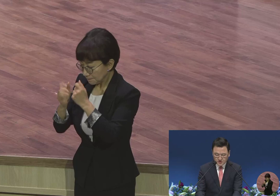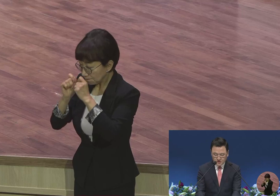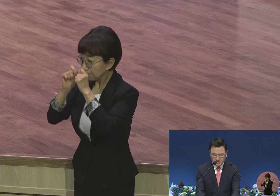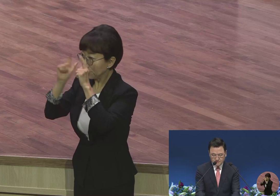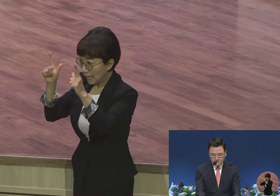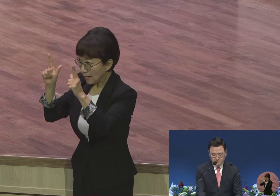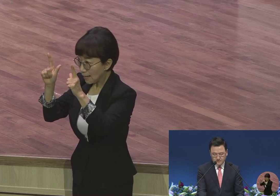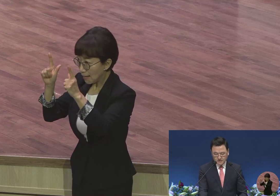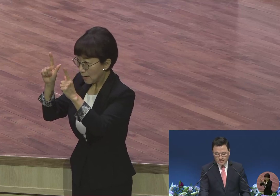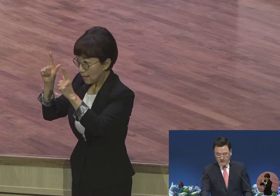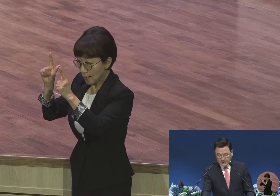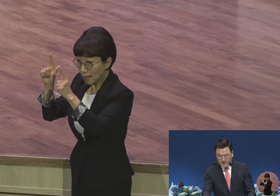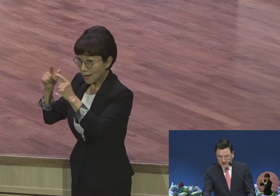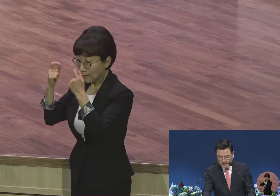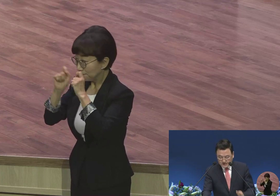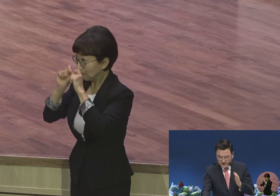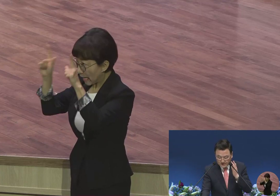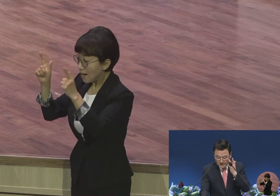하여 주옵소서.